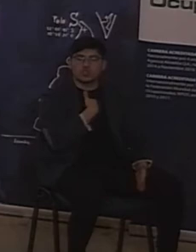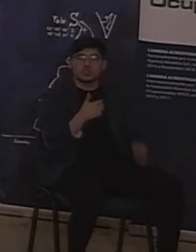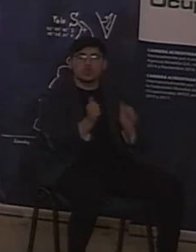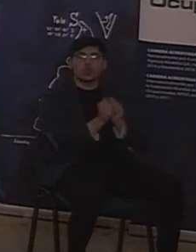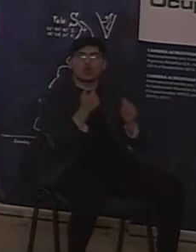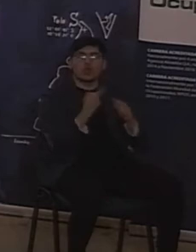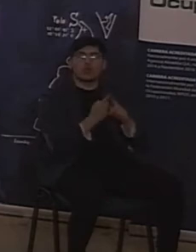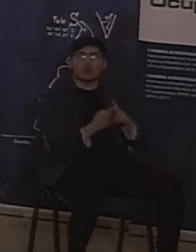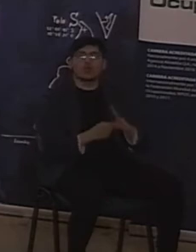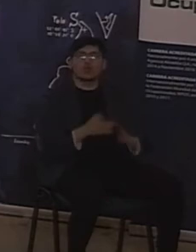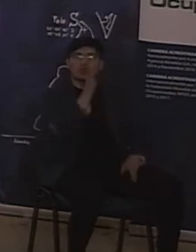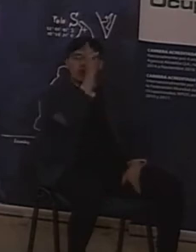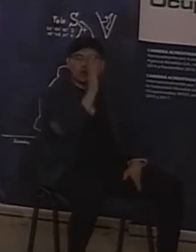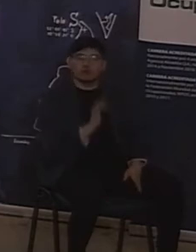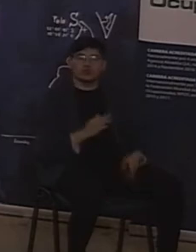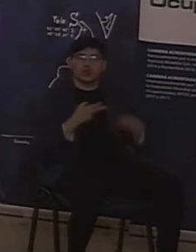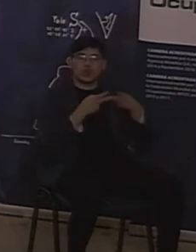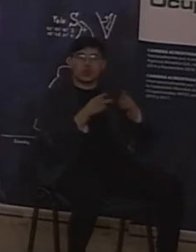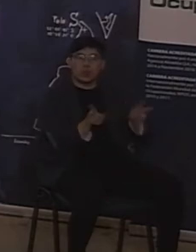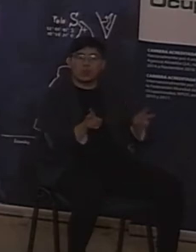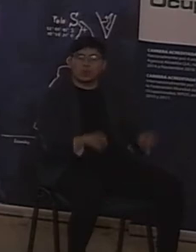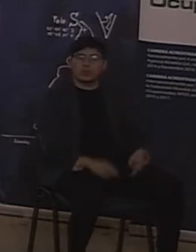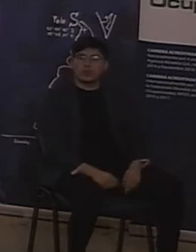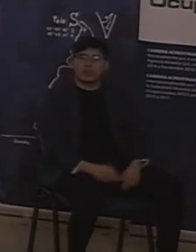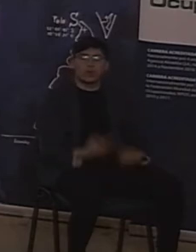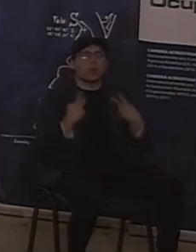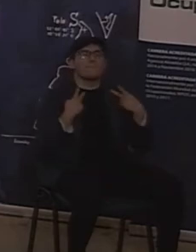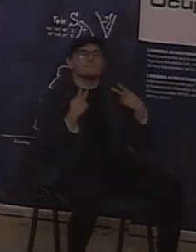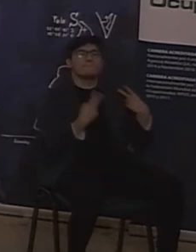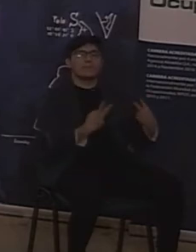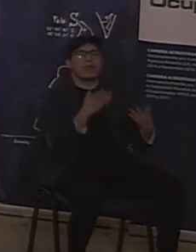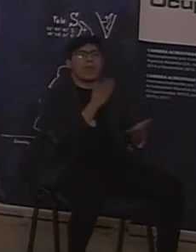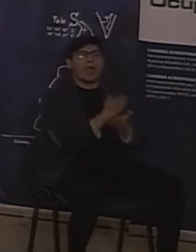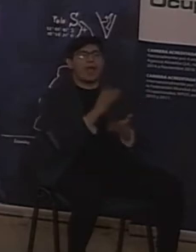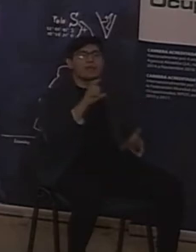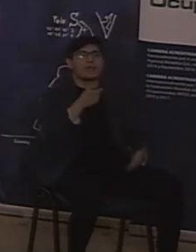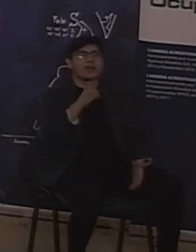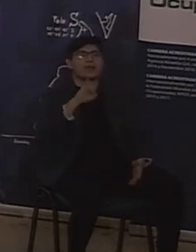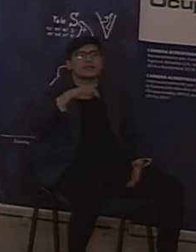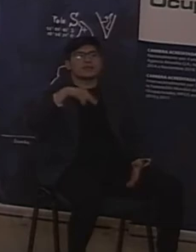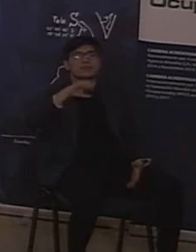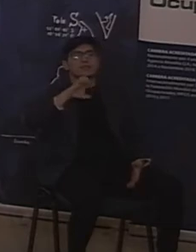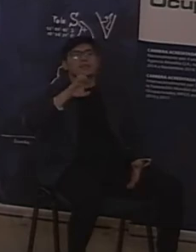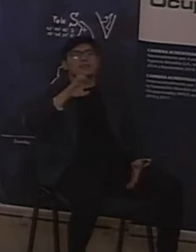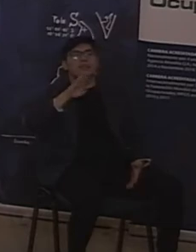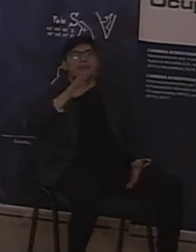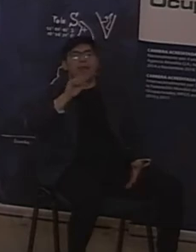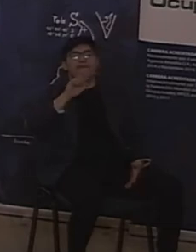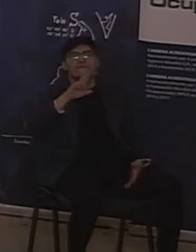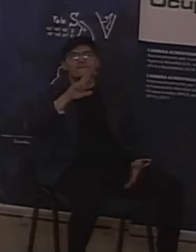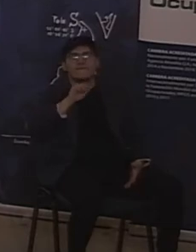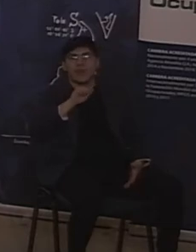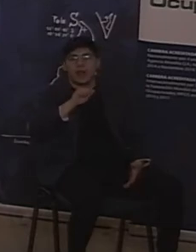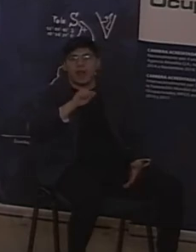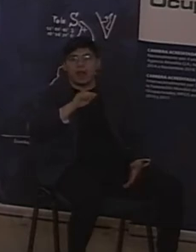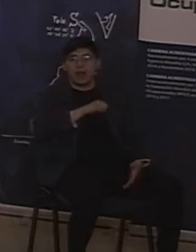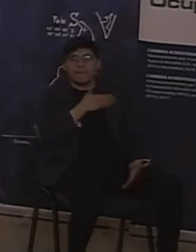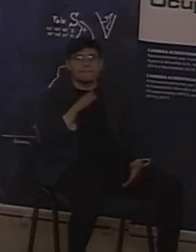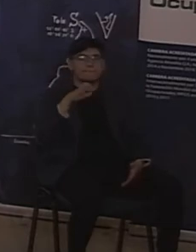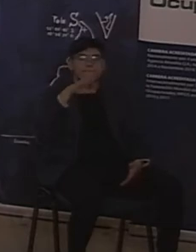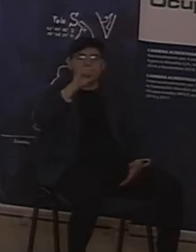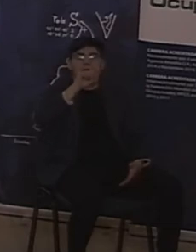públicos viajamos hasta ginebra para en el palé wilson